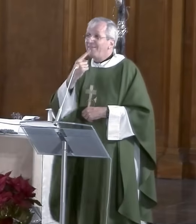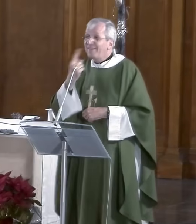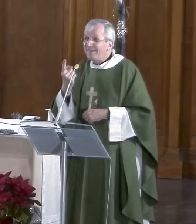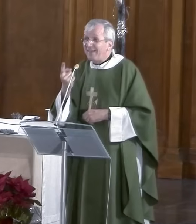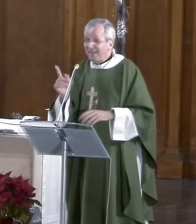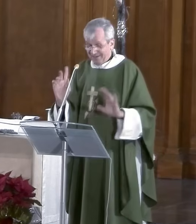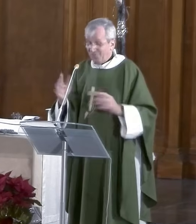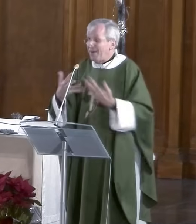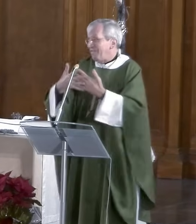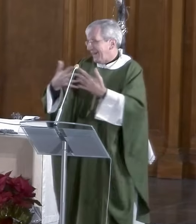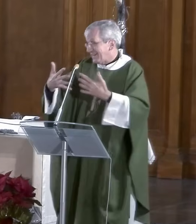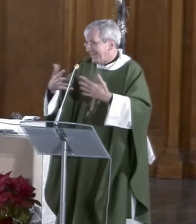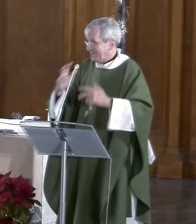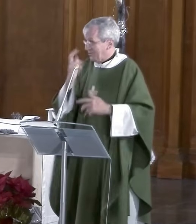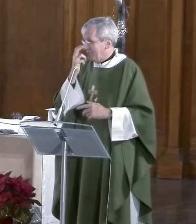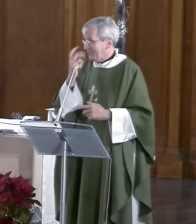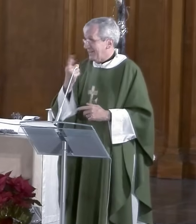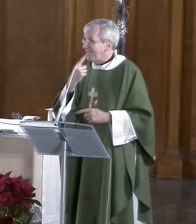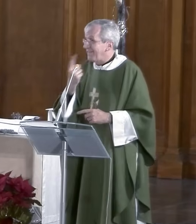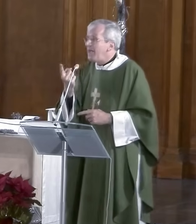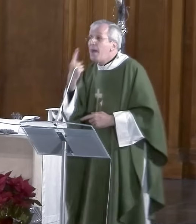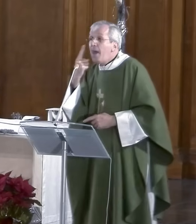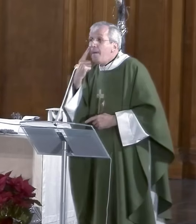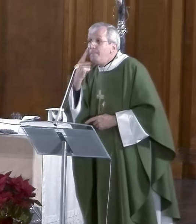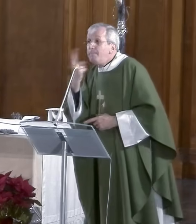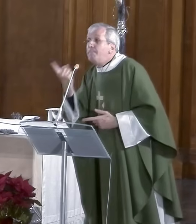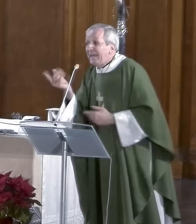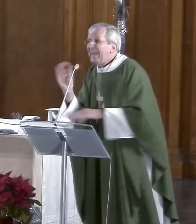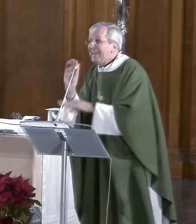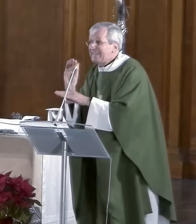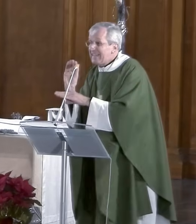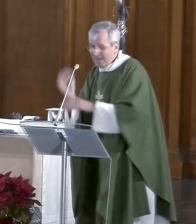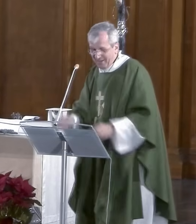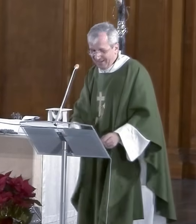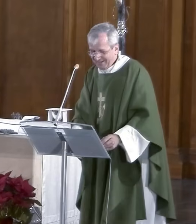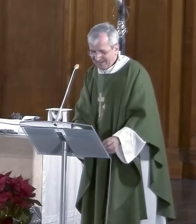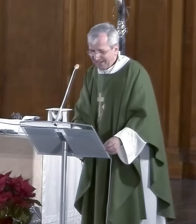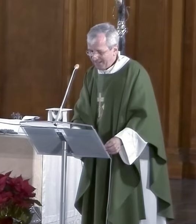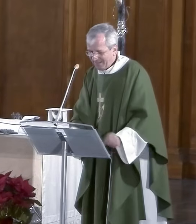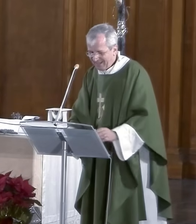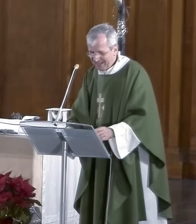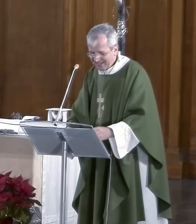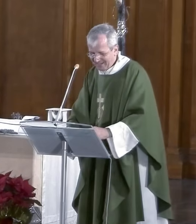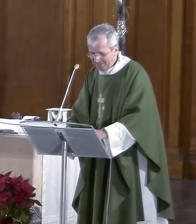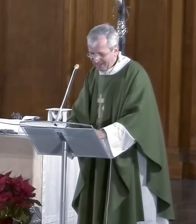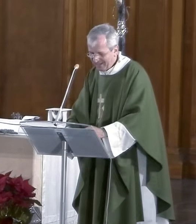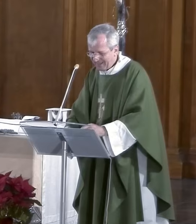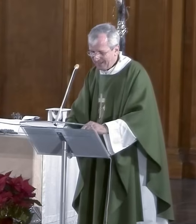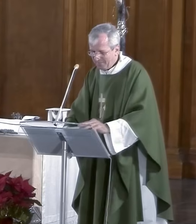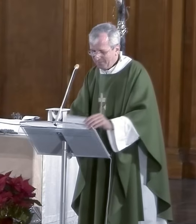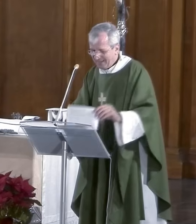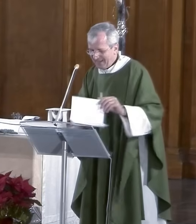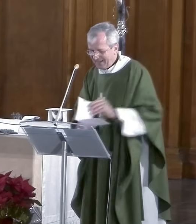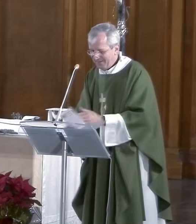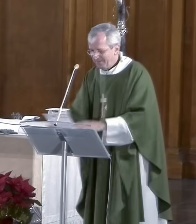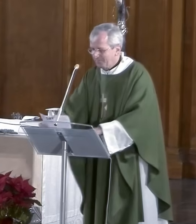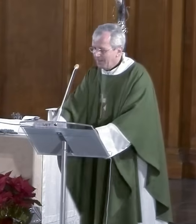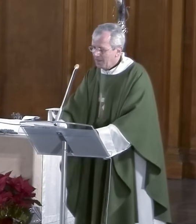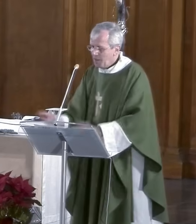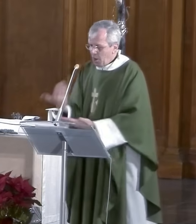Papa dice una frase que es curiosa, que dice, enséñame, exactamente dice así, dice,